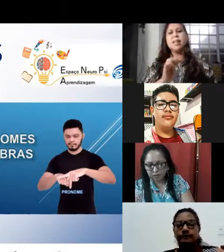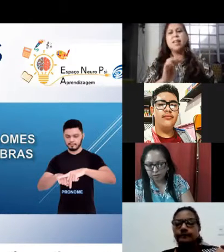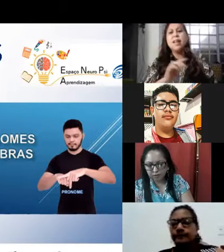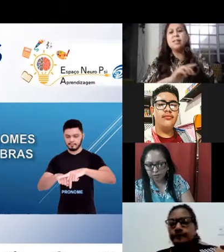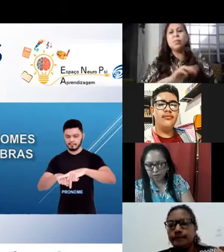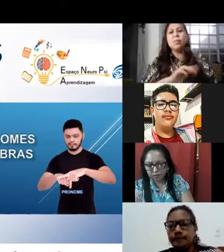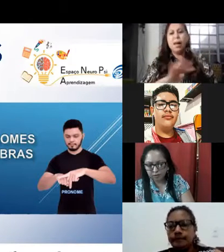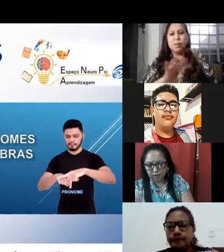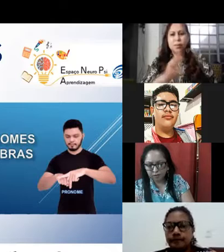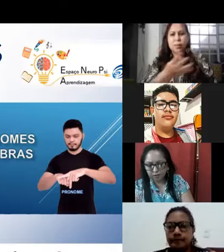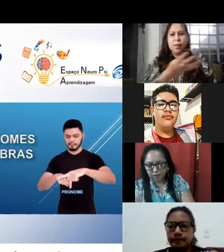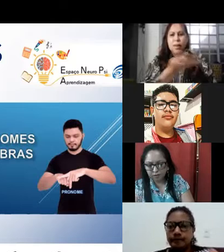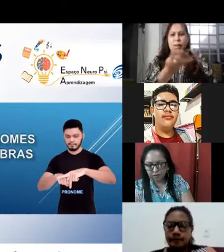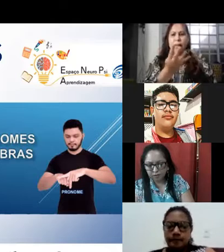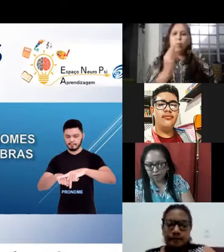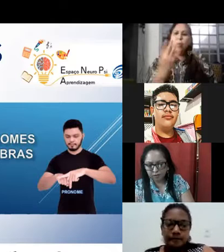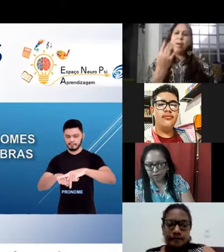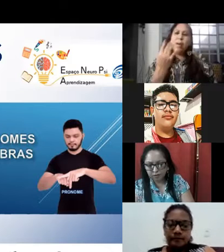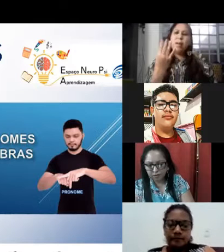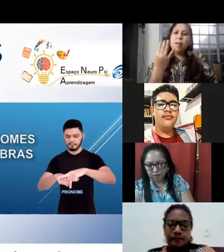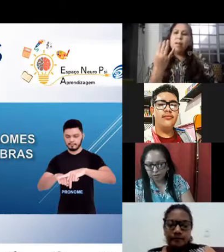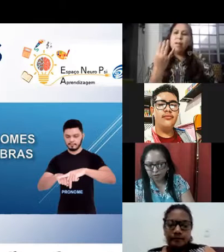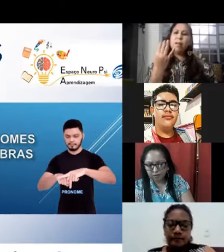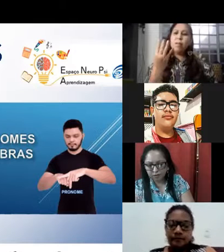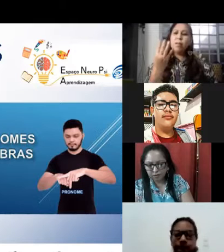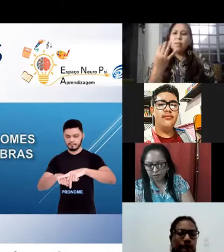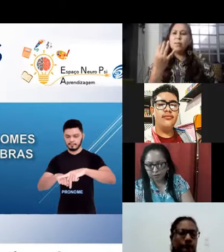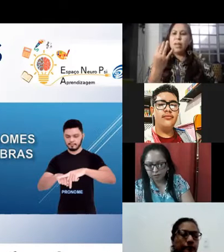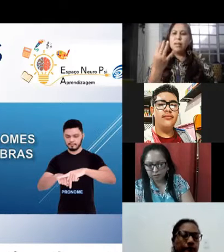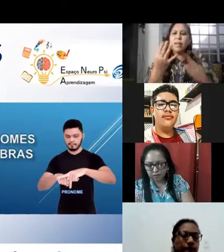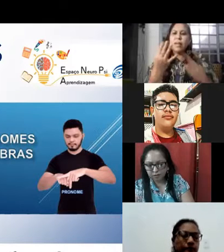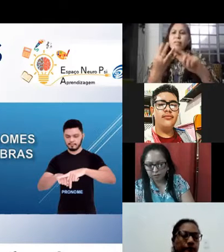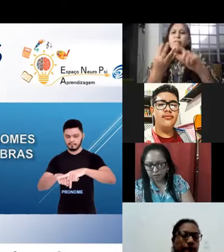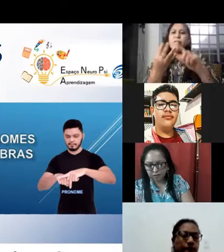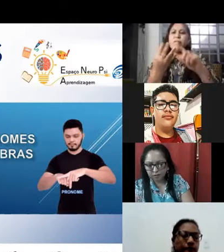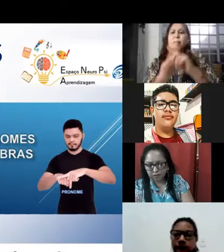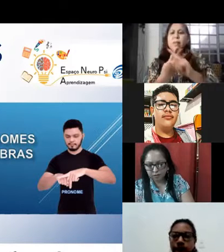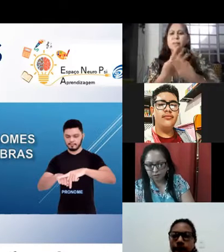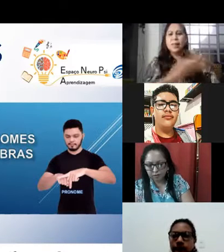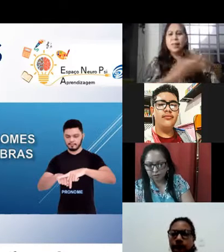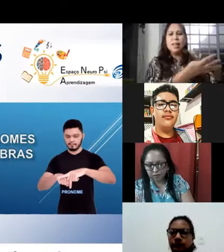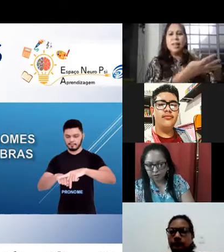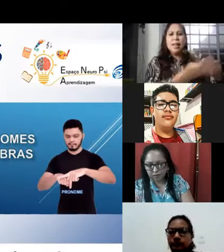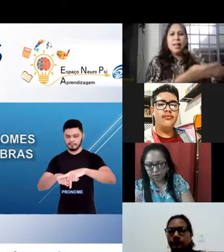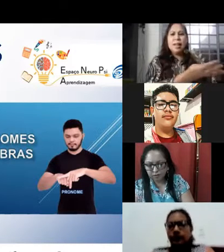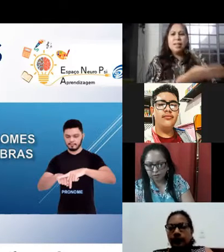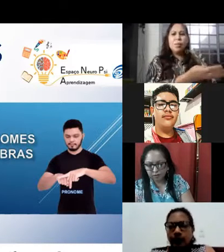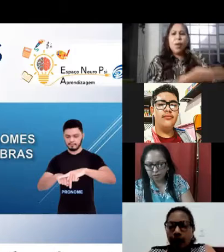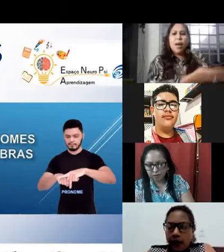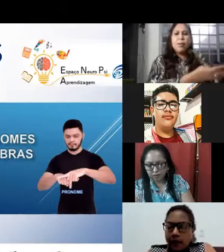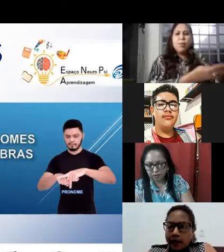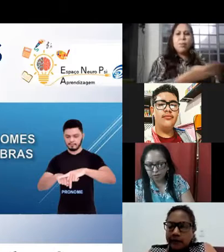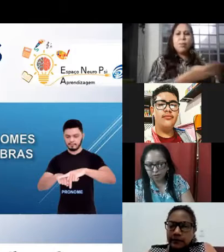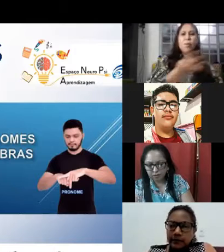coisas, para eu dizer eles 4. Então, eu pego aqui, ó, 4 dedos, cada um vai ser uma pessoa, né?